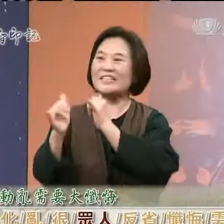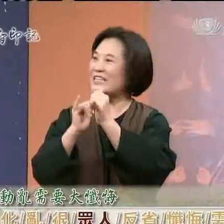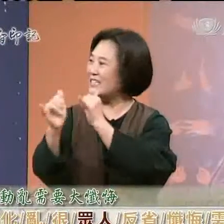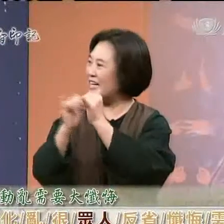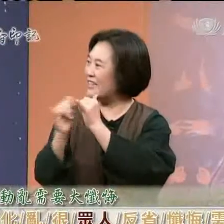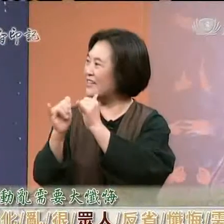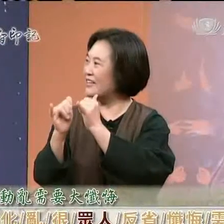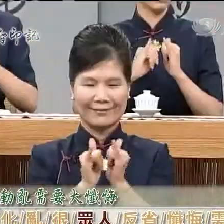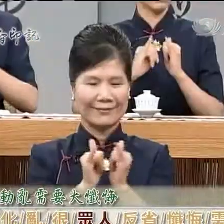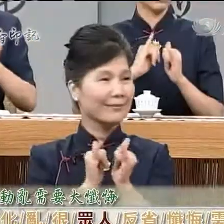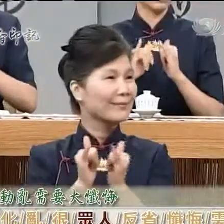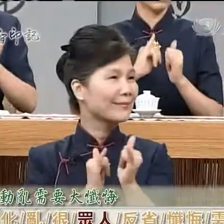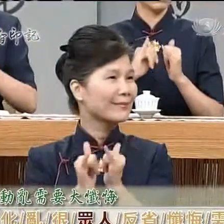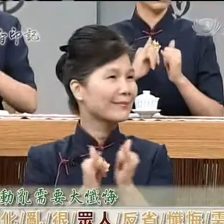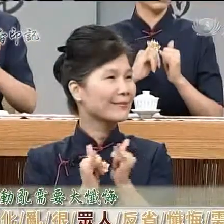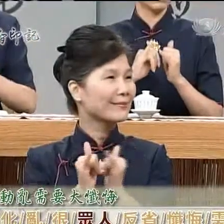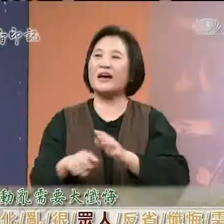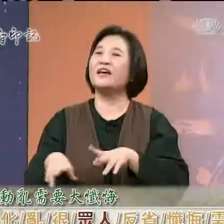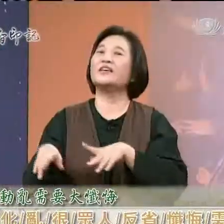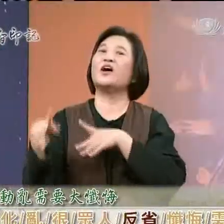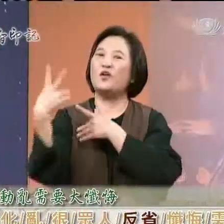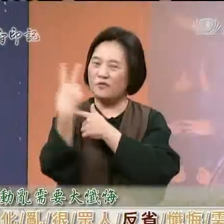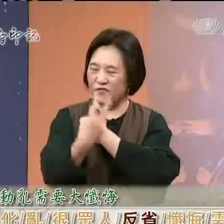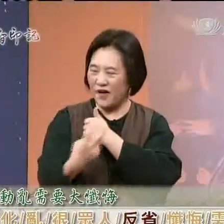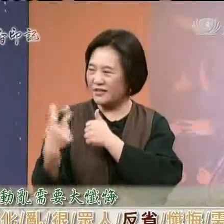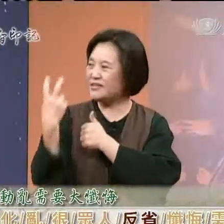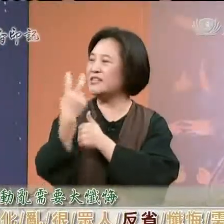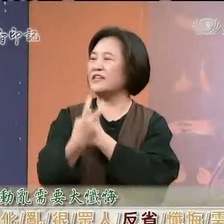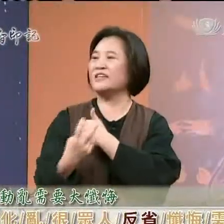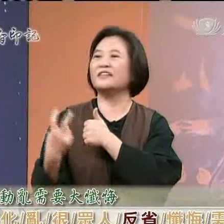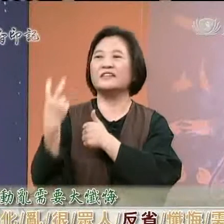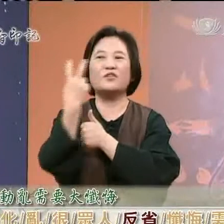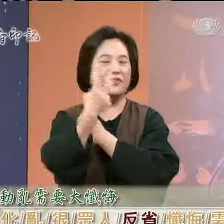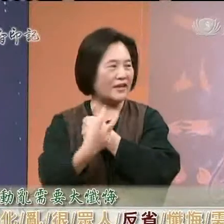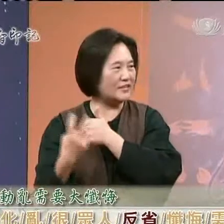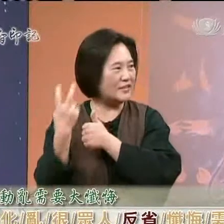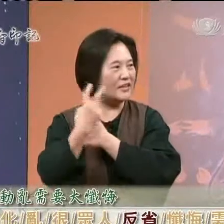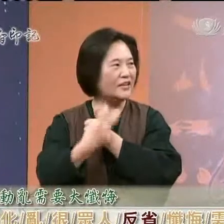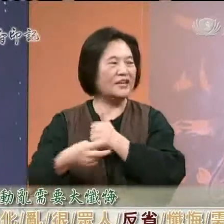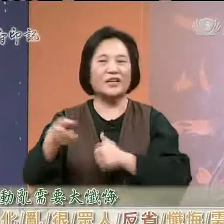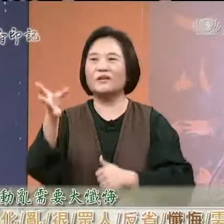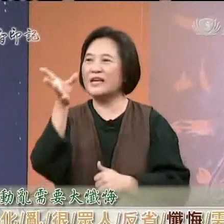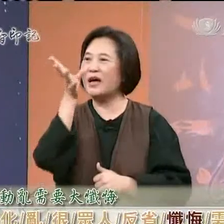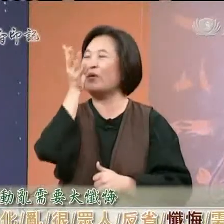些人啊，要他们怎么样？要反省， 反省， 要反省，要忏